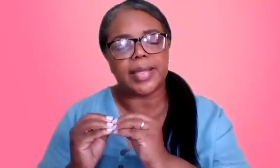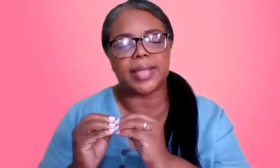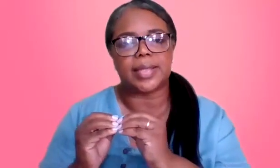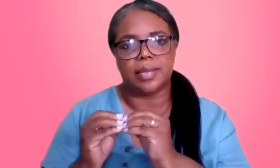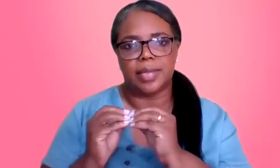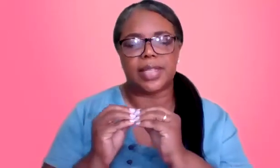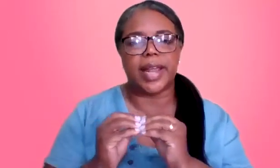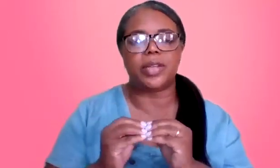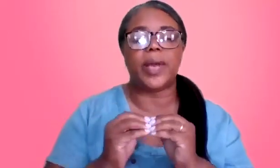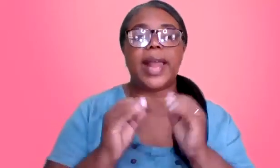sinais, certo? É